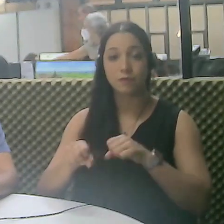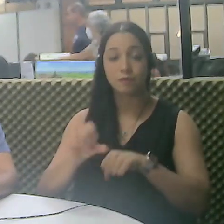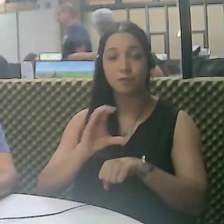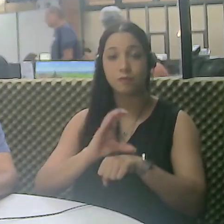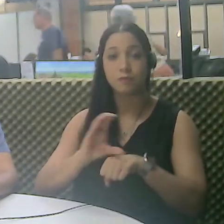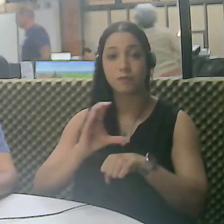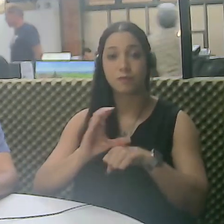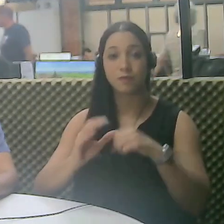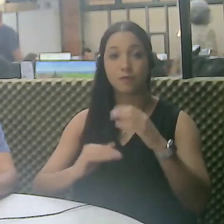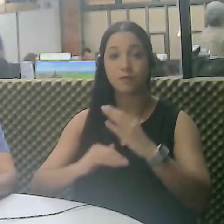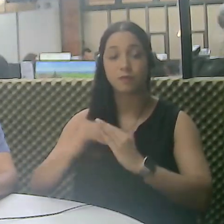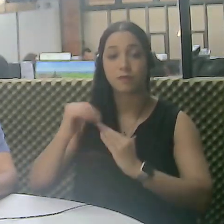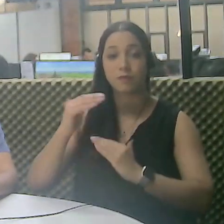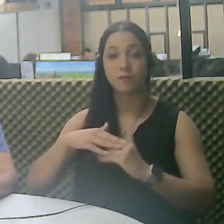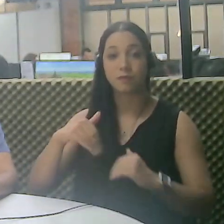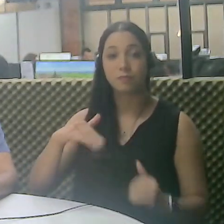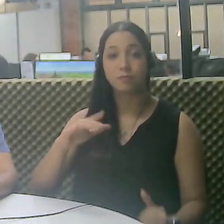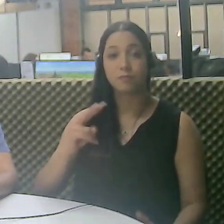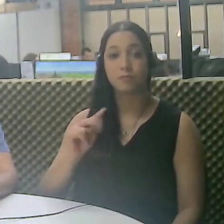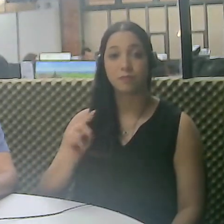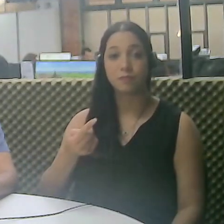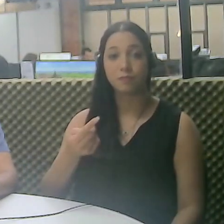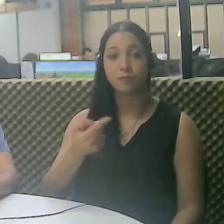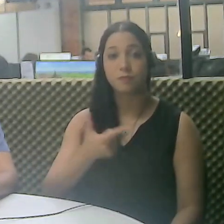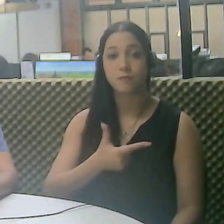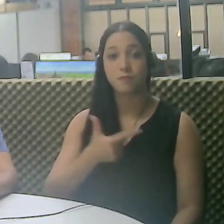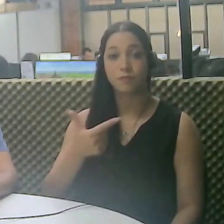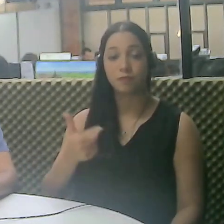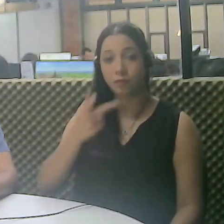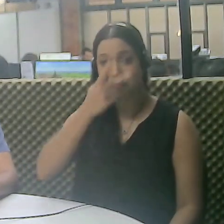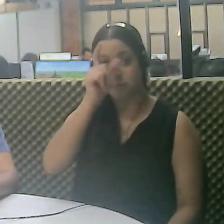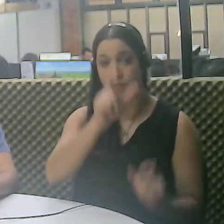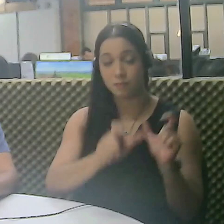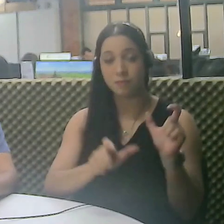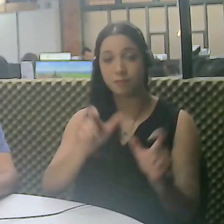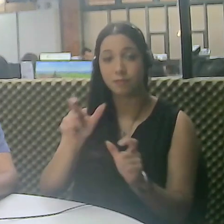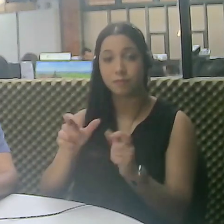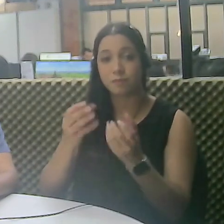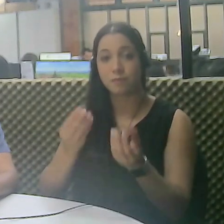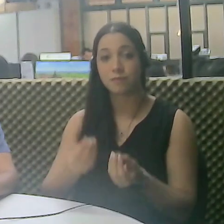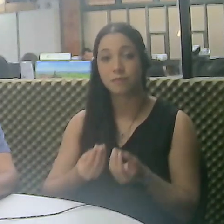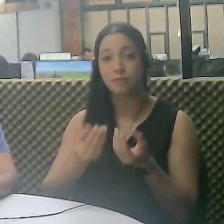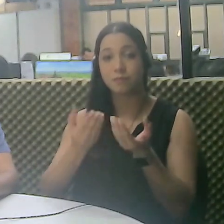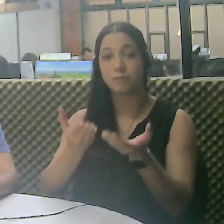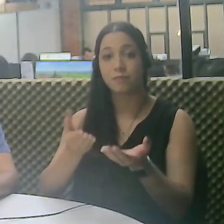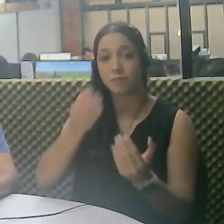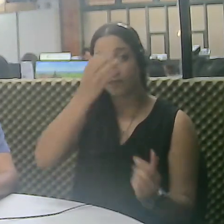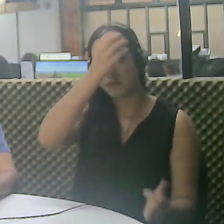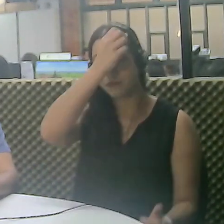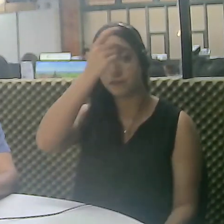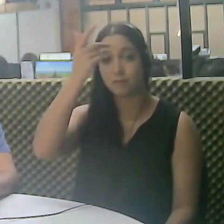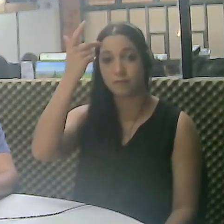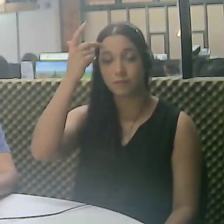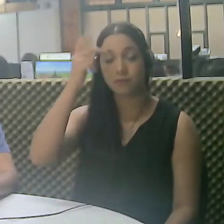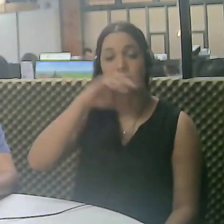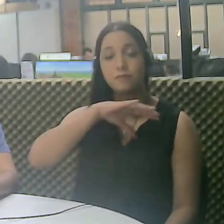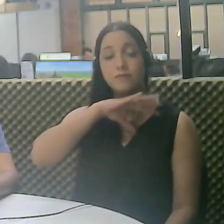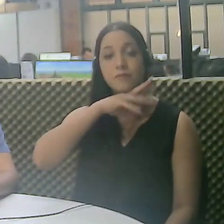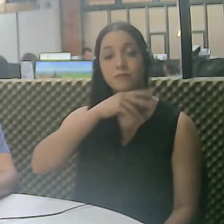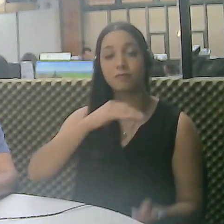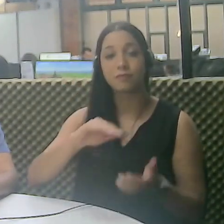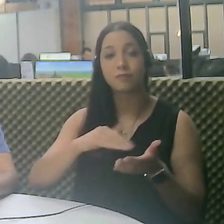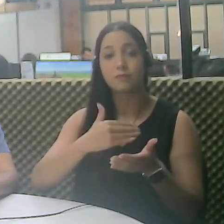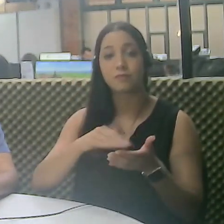cursos profissionalizantes para mais de 2.022 formandos. A entrega foi feita pelo prefeito Odelmo Leão e pela